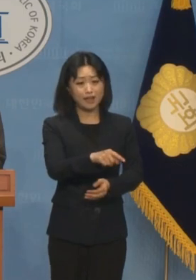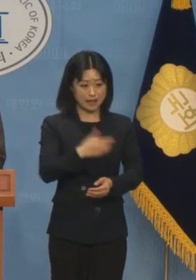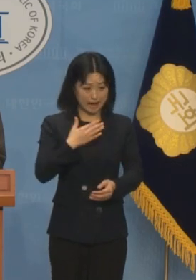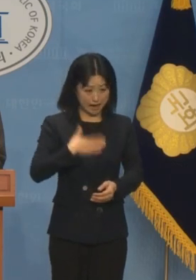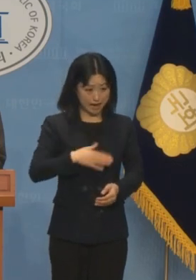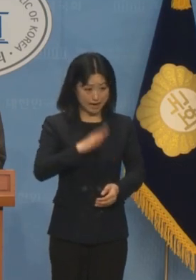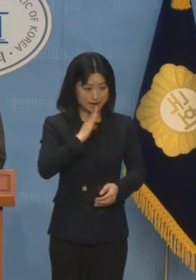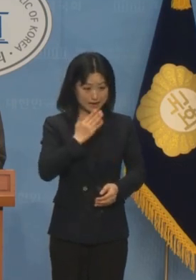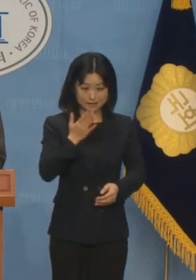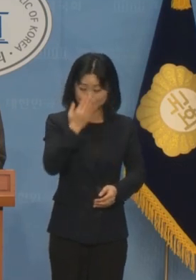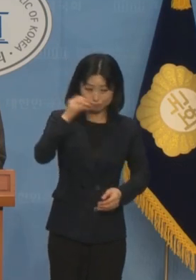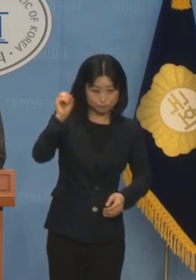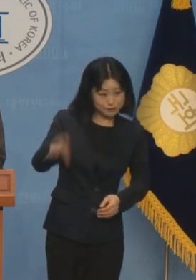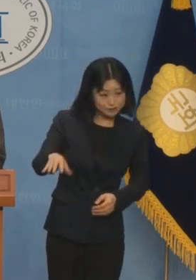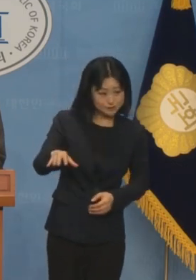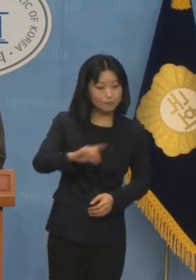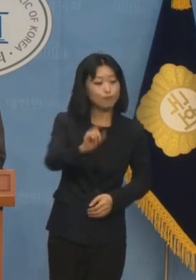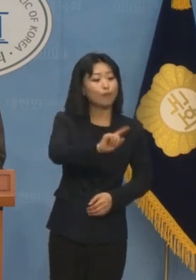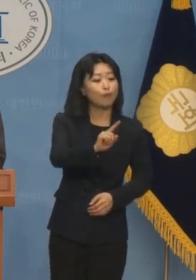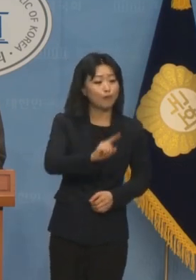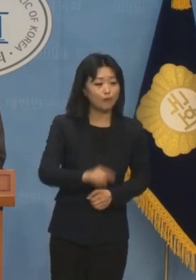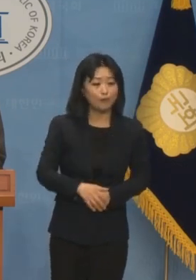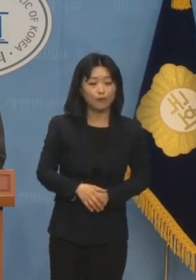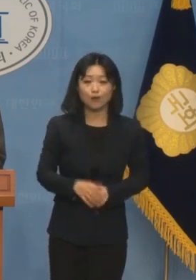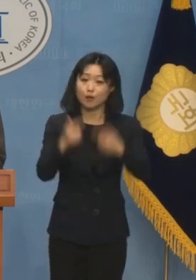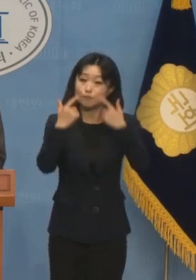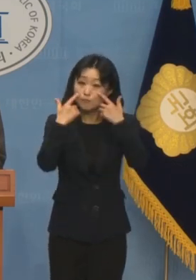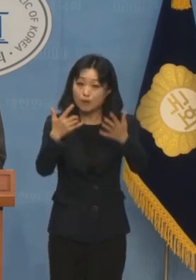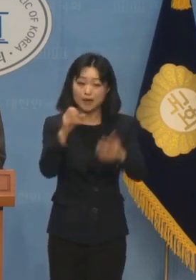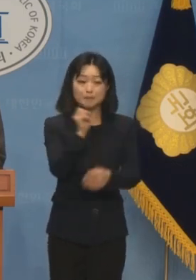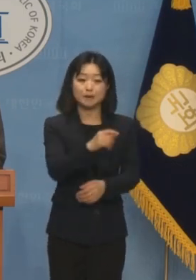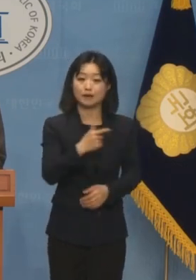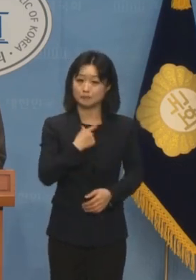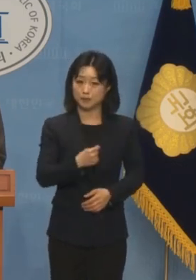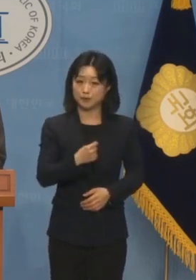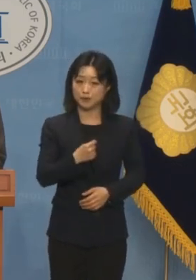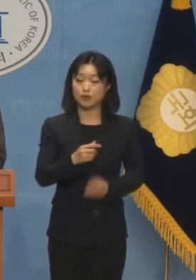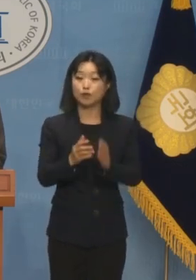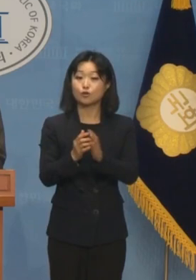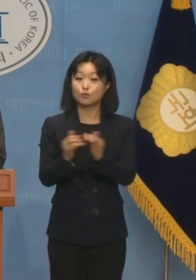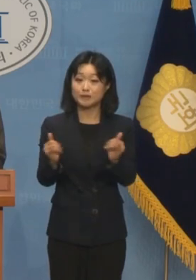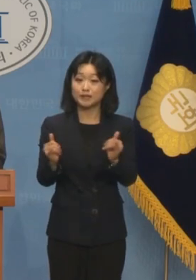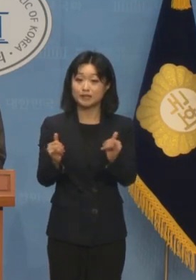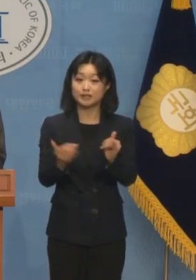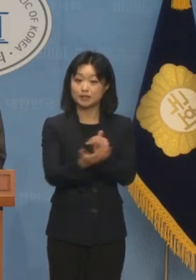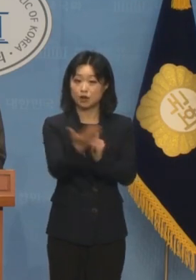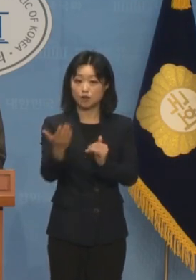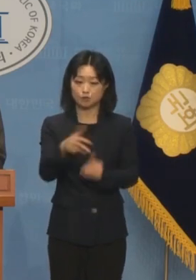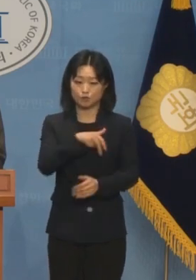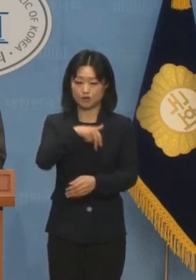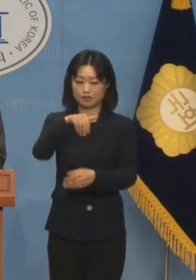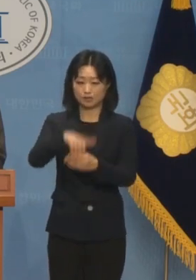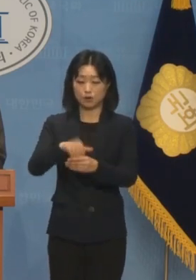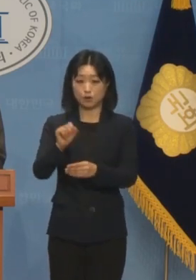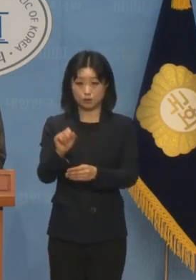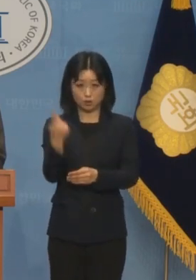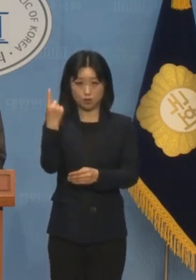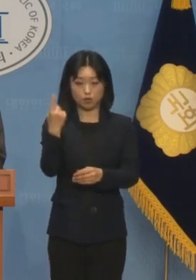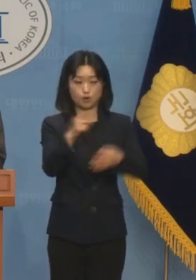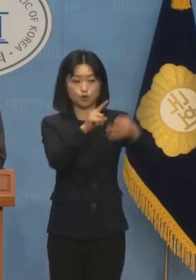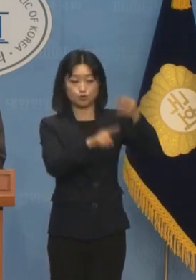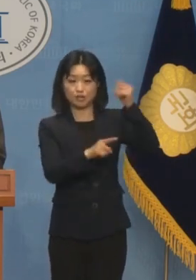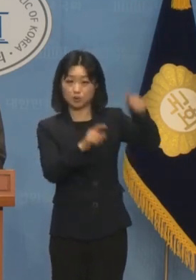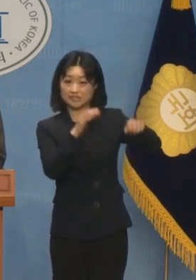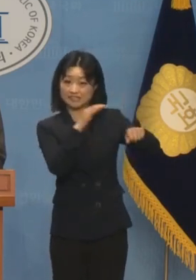알고도 무시하는 것입니까? 분명하게 말합니다. 국민은 총선을 통해 윤 대통령의